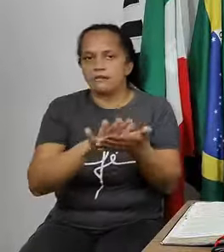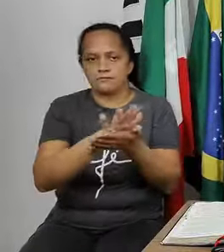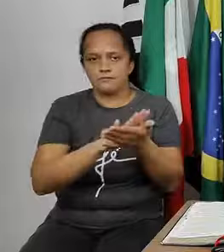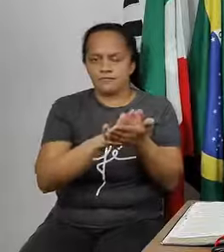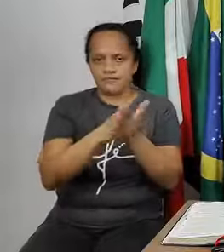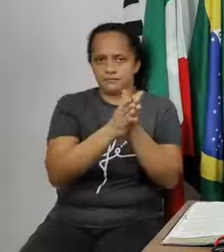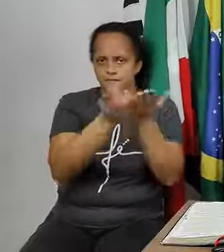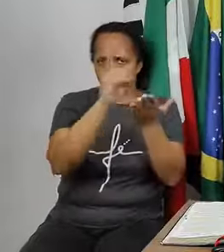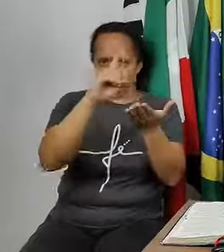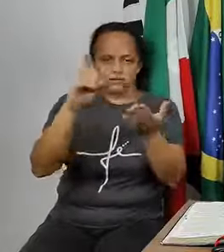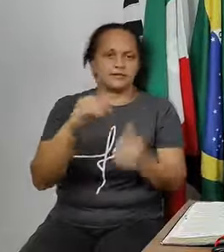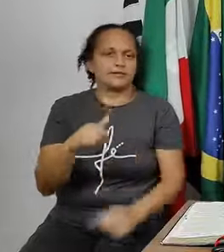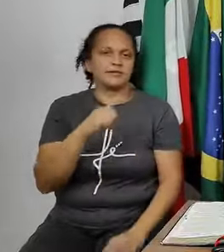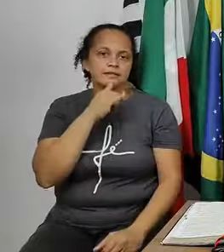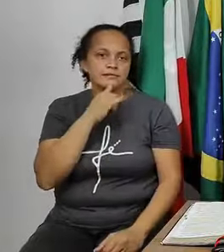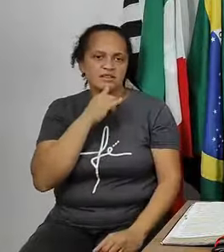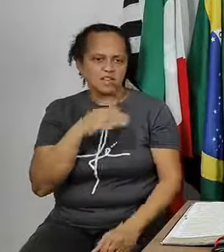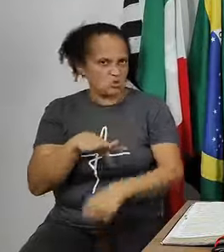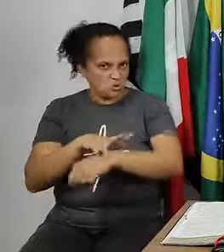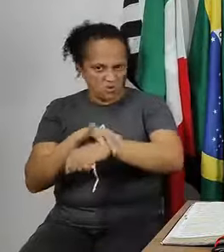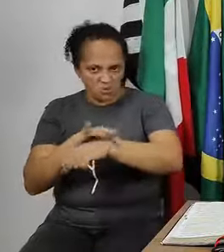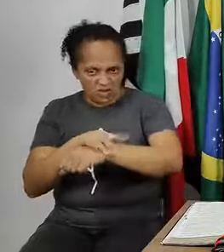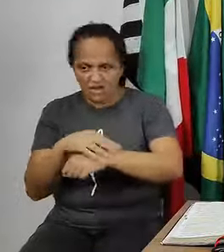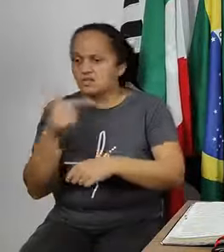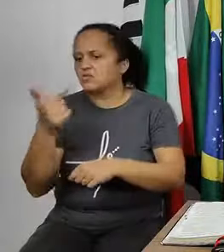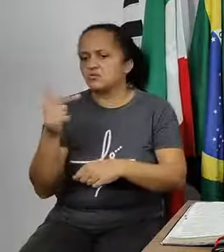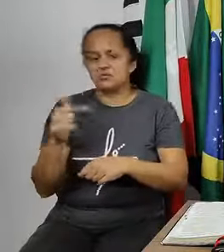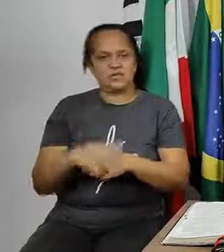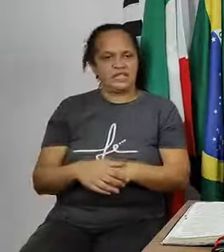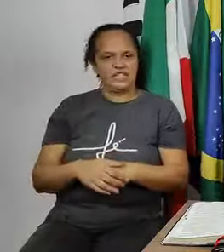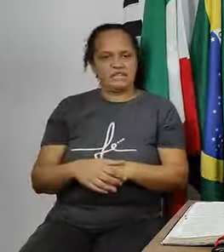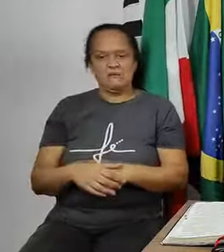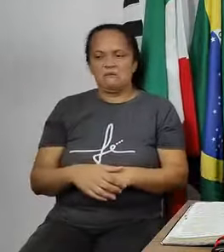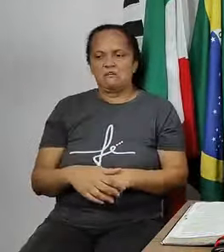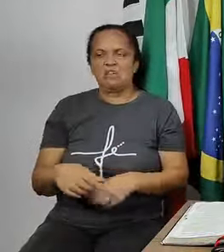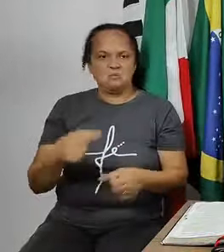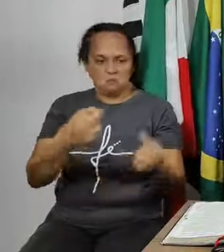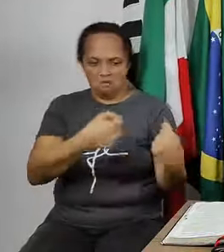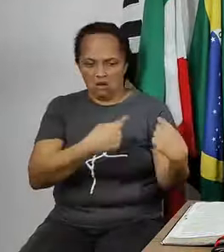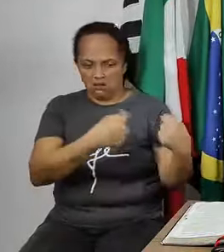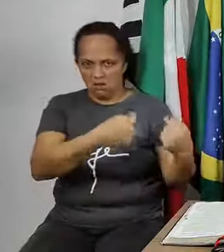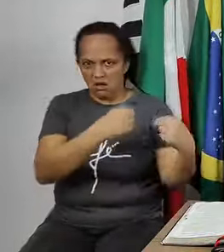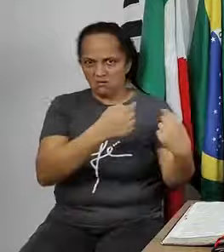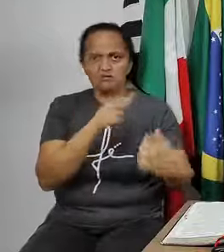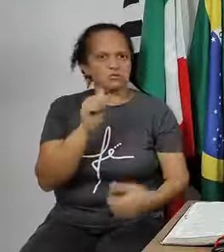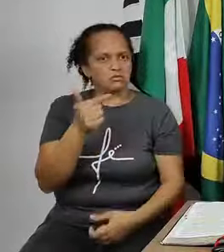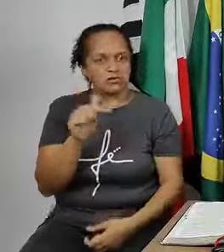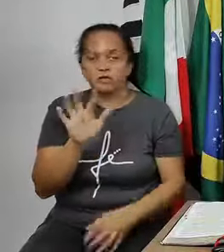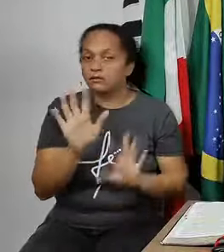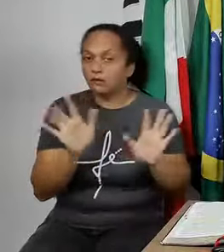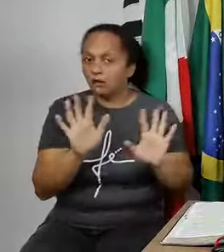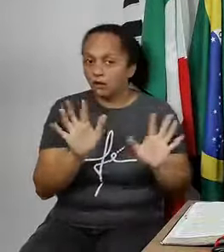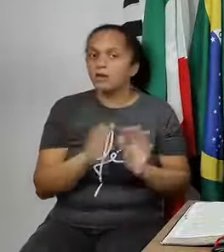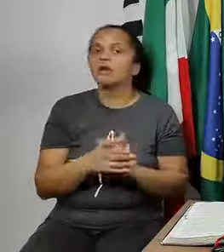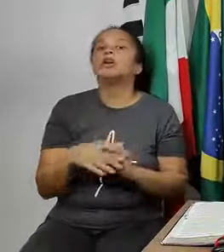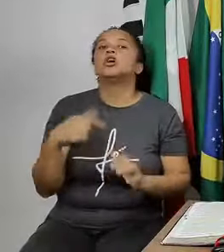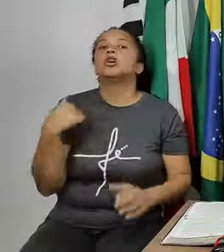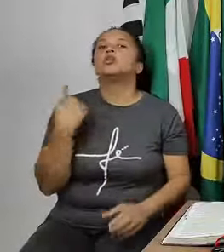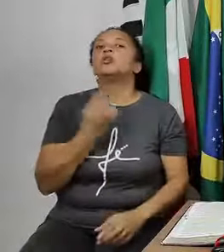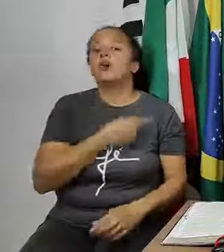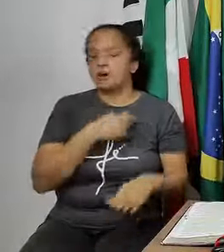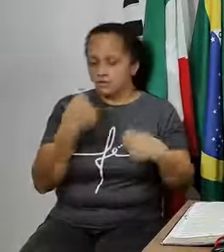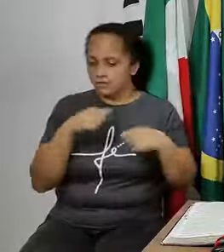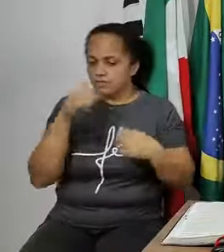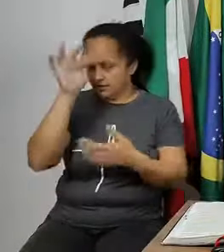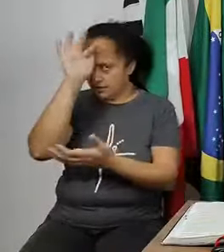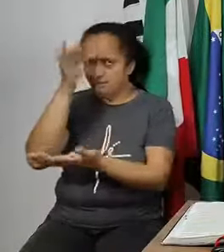emoções negativas, palavras negativas, né? Ela desconsidera tudo isso e fica somente com o